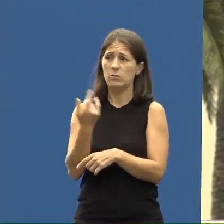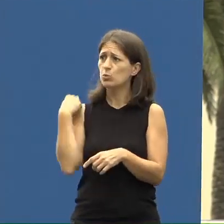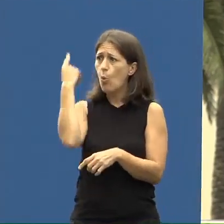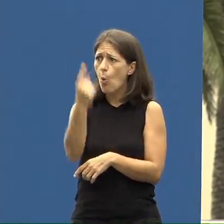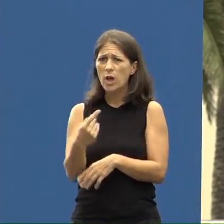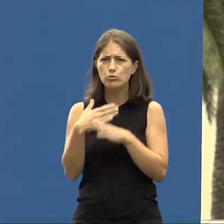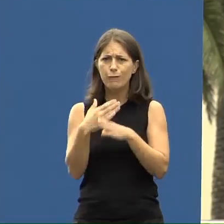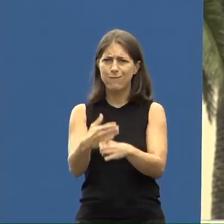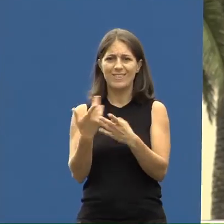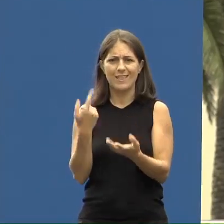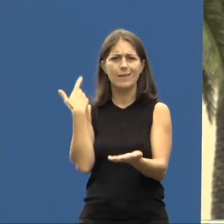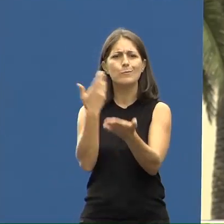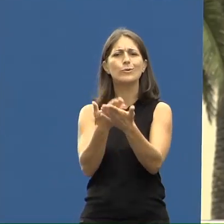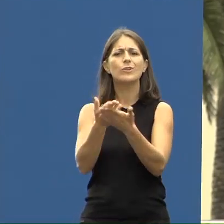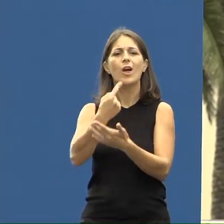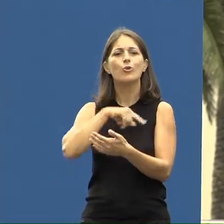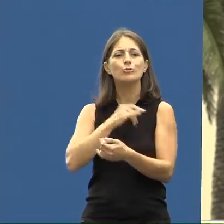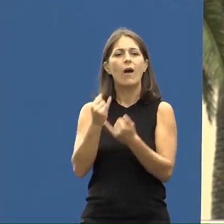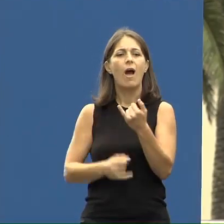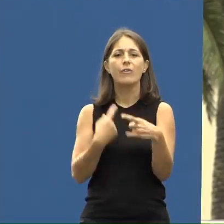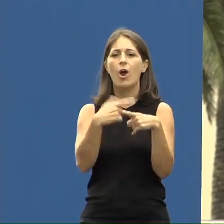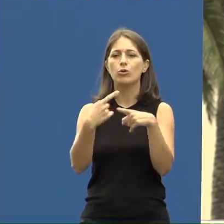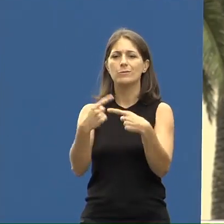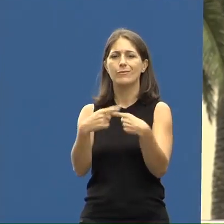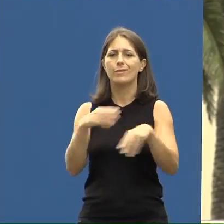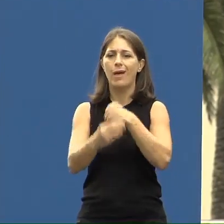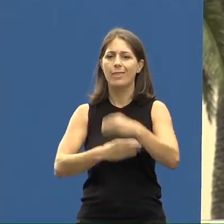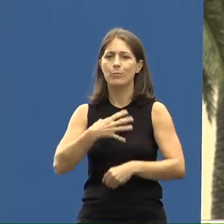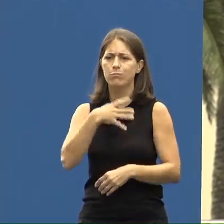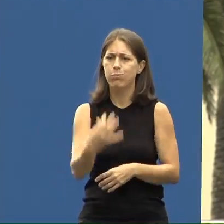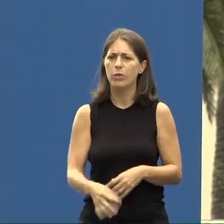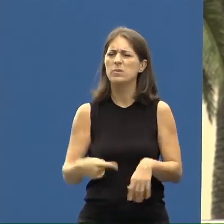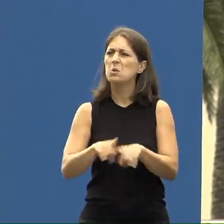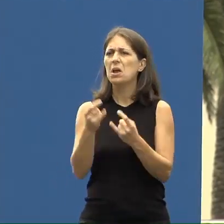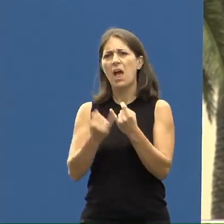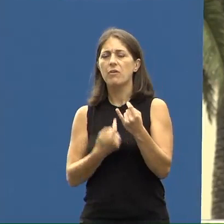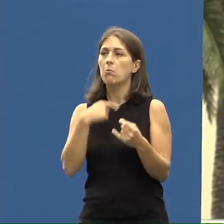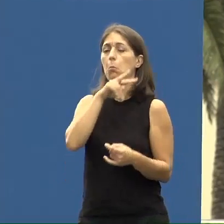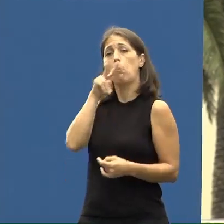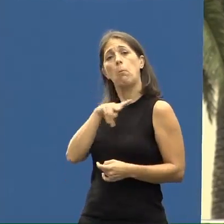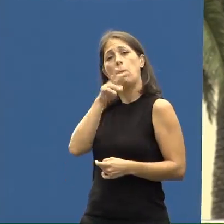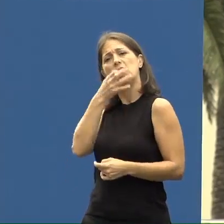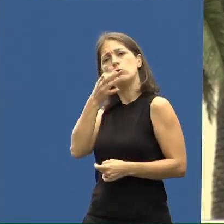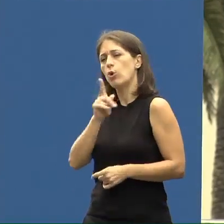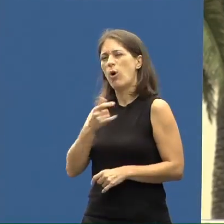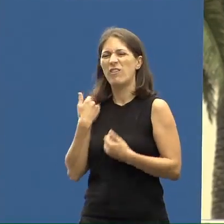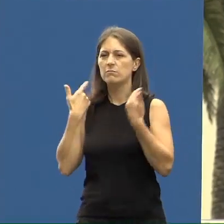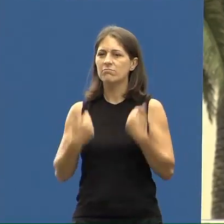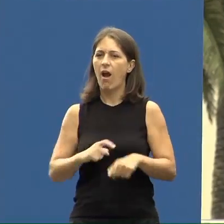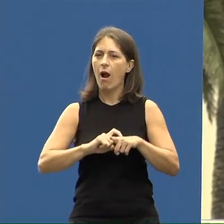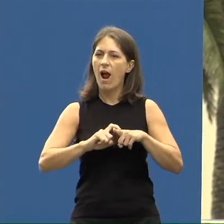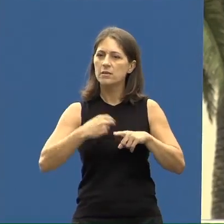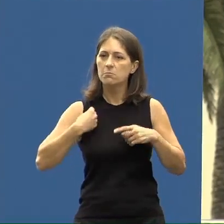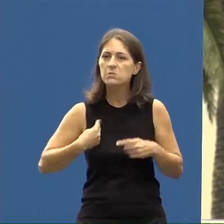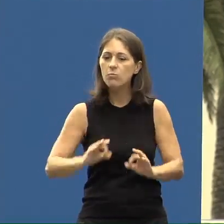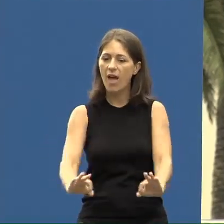para demostrar que somos quen de facer as cousas de outro xeito, que non solamente é unha maneira de falar, é unha maneira de ser, é unha maneira de existir,